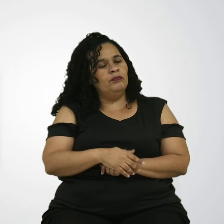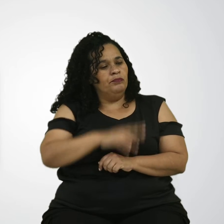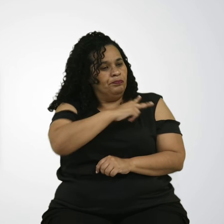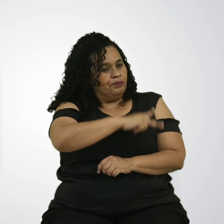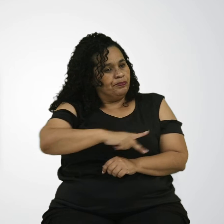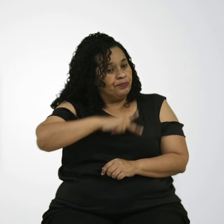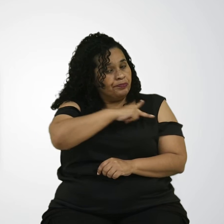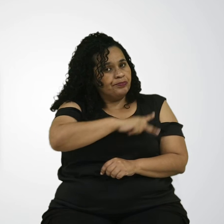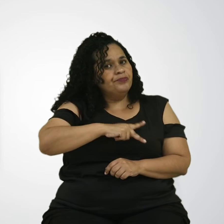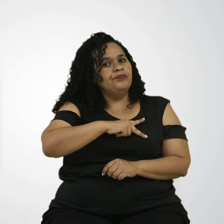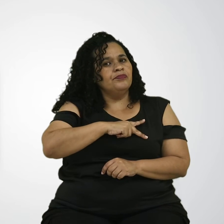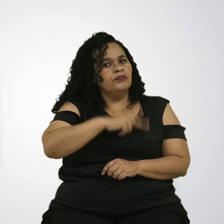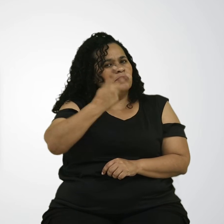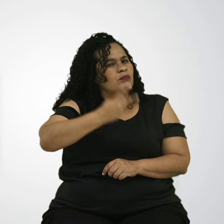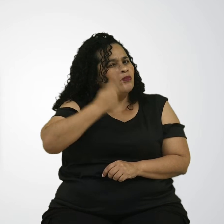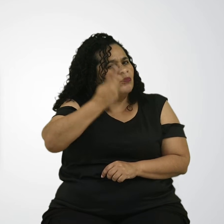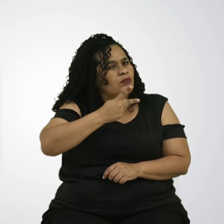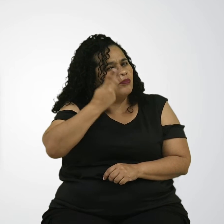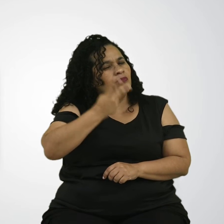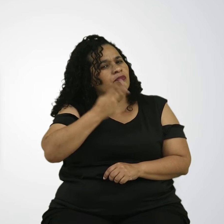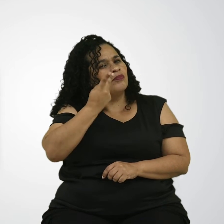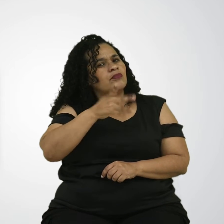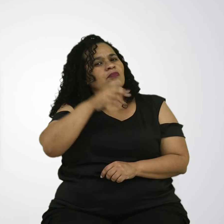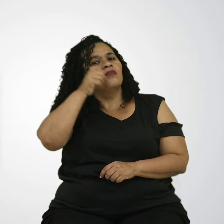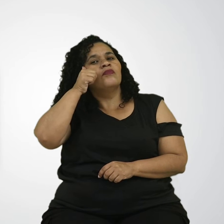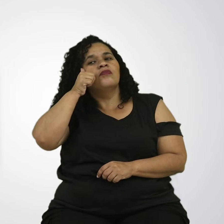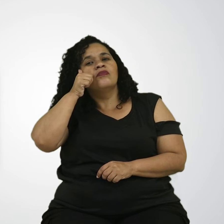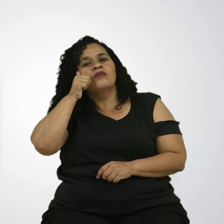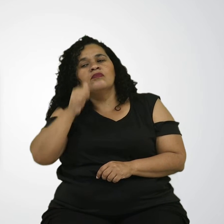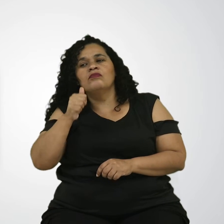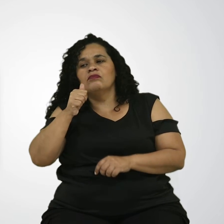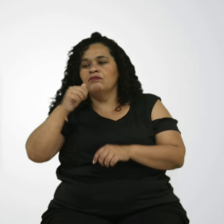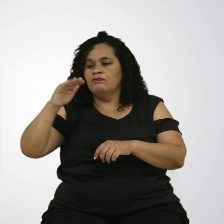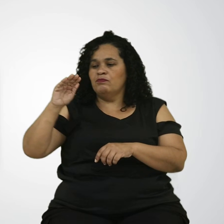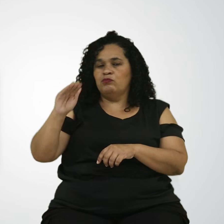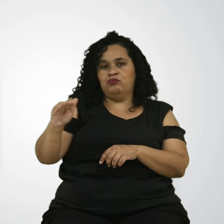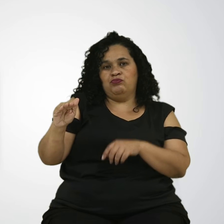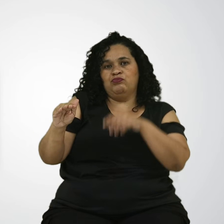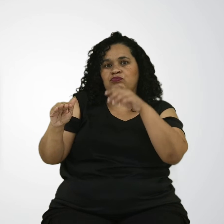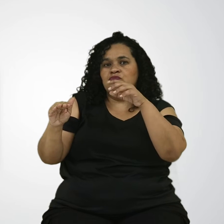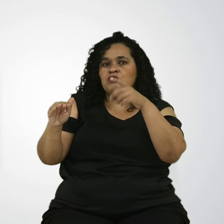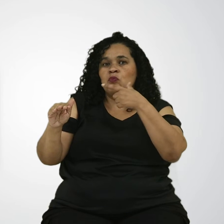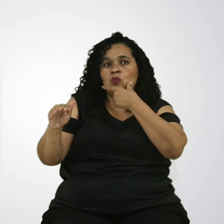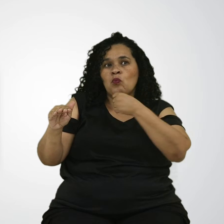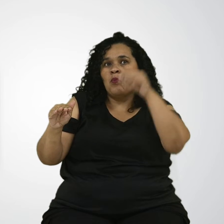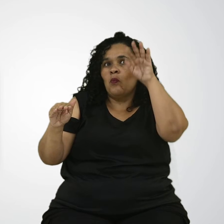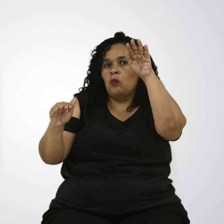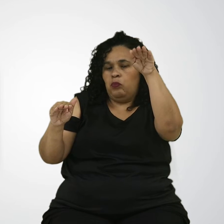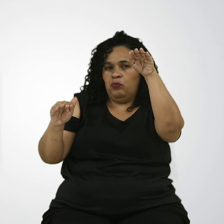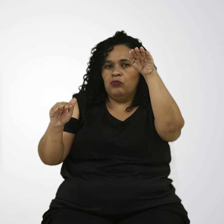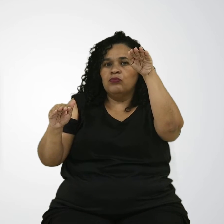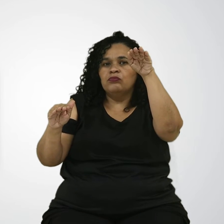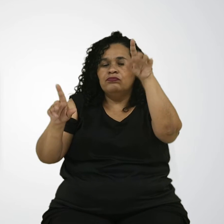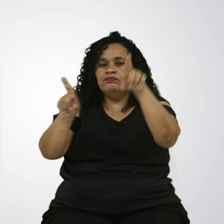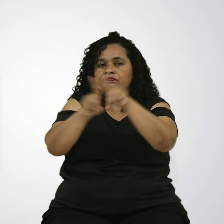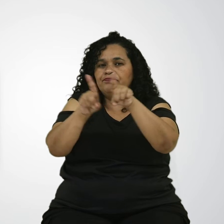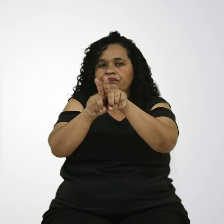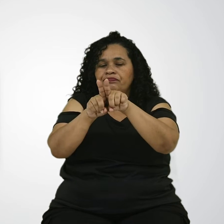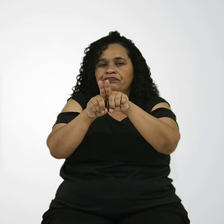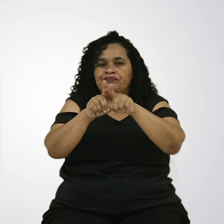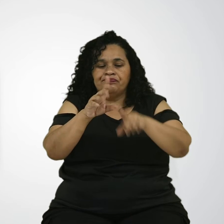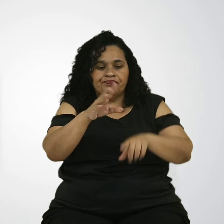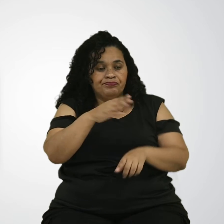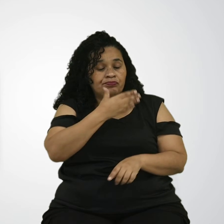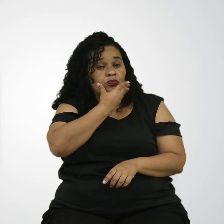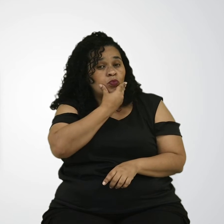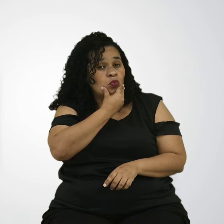que a mulher é sujeita ao homem, ele não está dizendo que o homem deve amar a mulher, em sentido generalizado. Ele